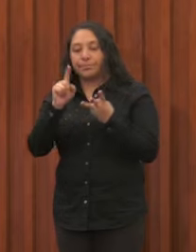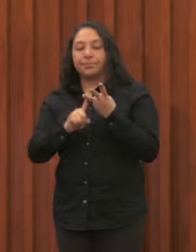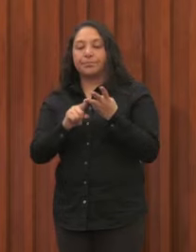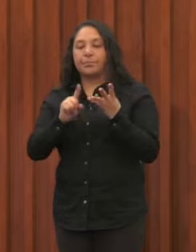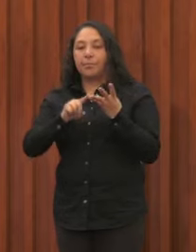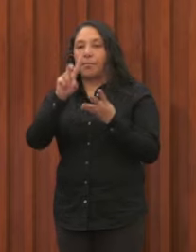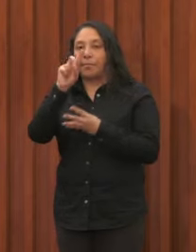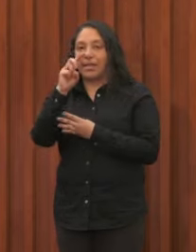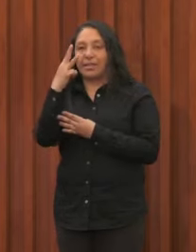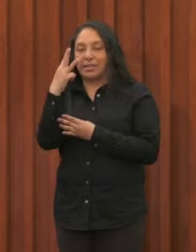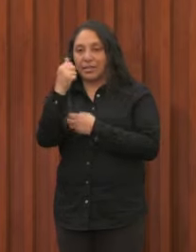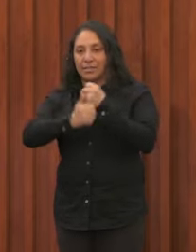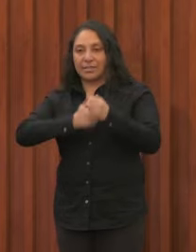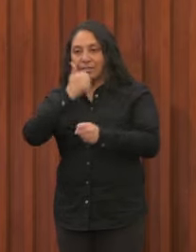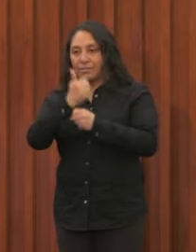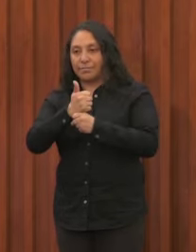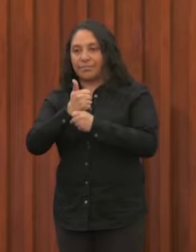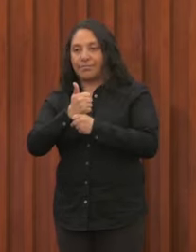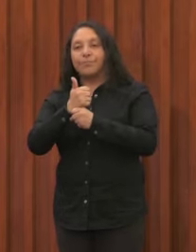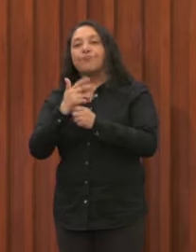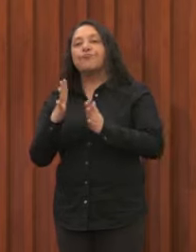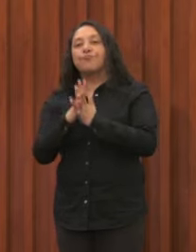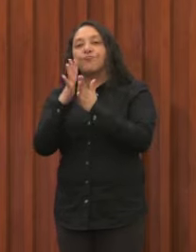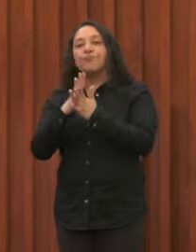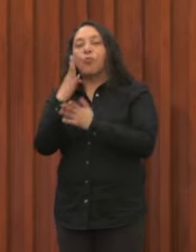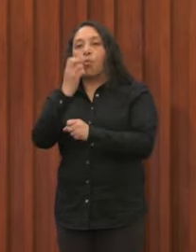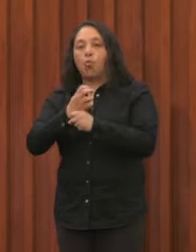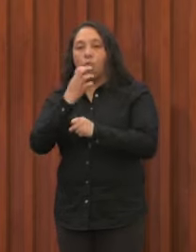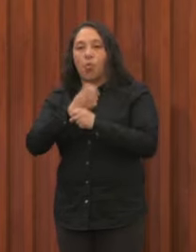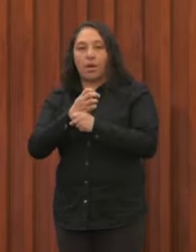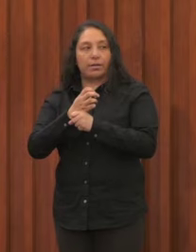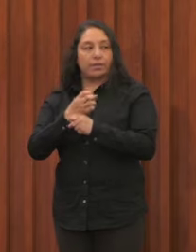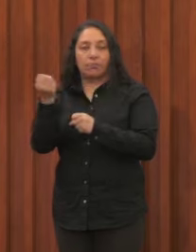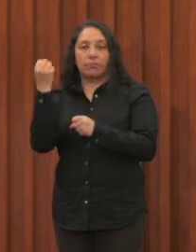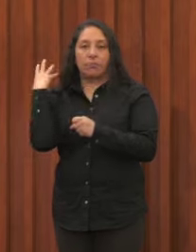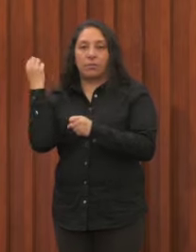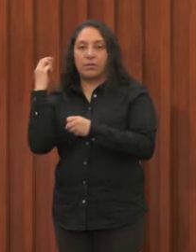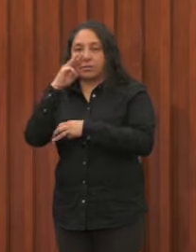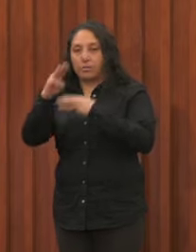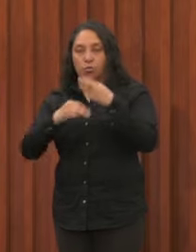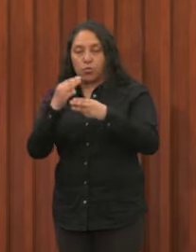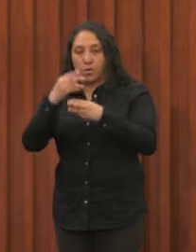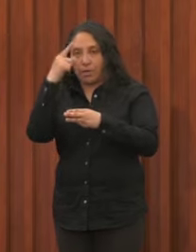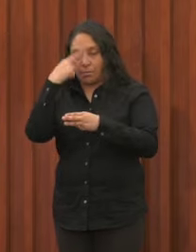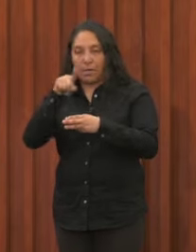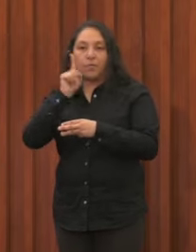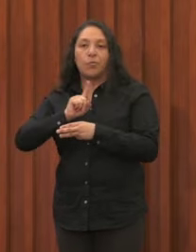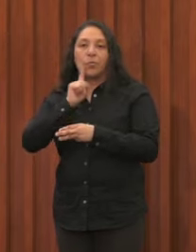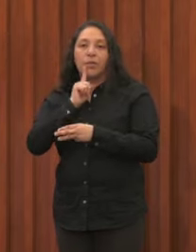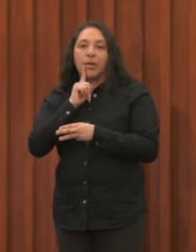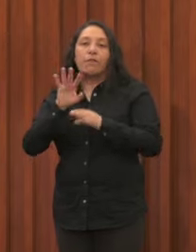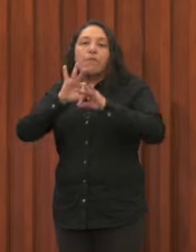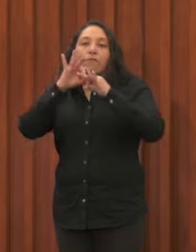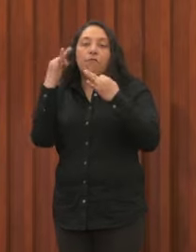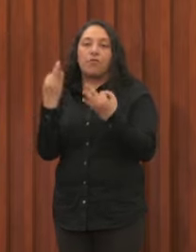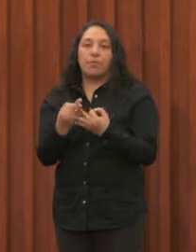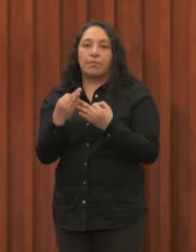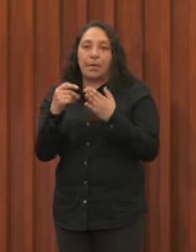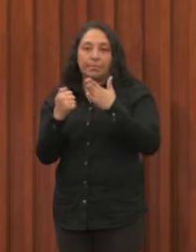desde la celebración de la Cuarta Conferencia Mundial sobre la Mujer y de la elaboración de la Plataforma de Acción de Berlín.